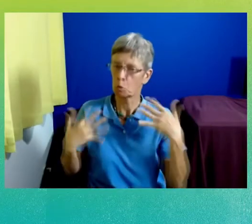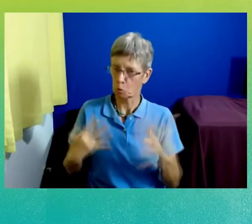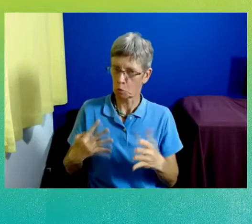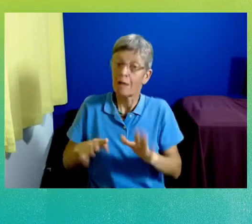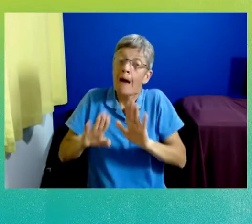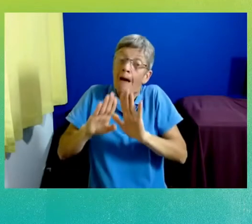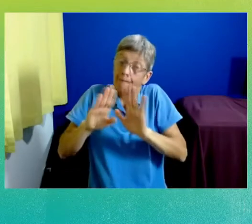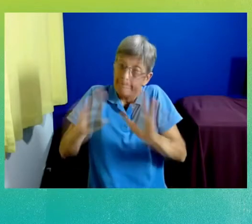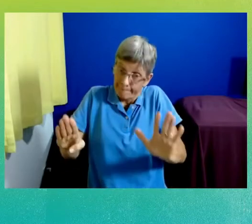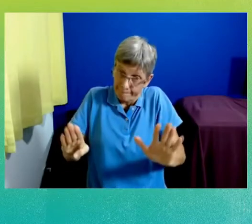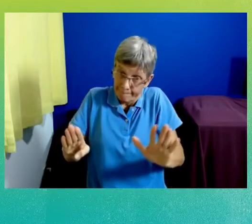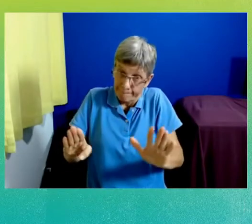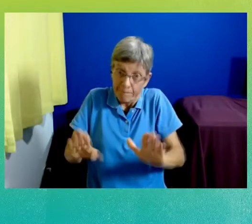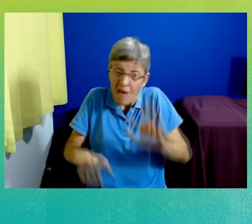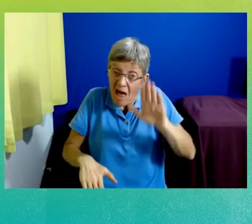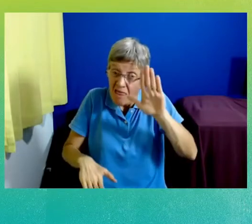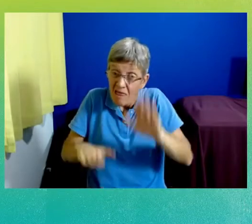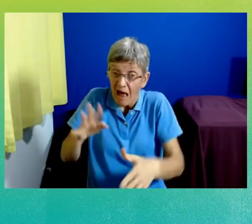do surdo.